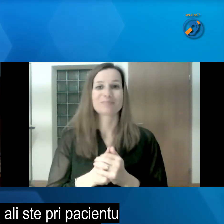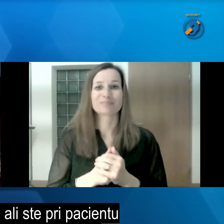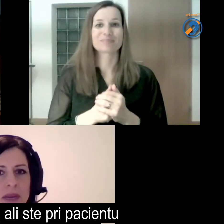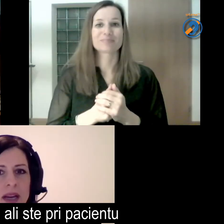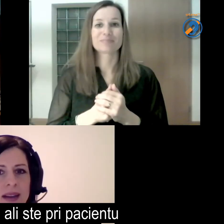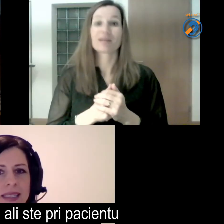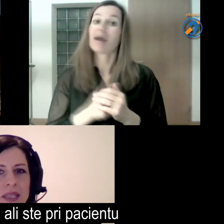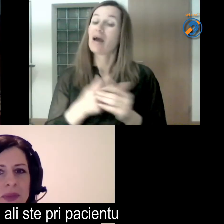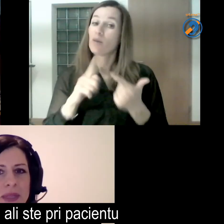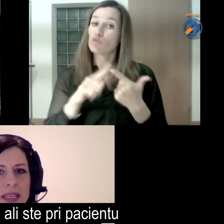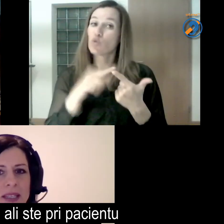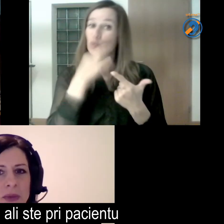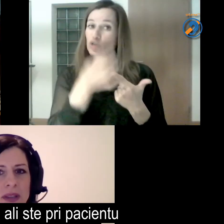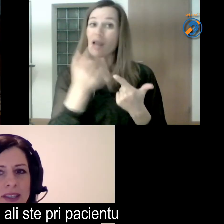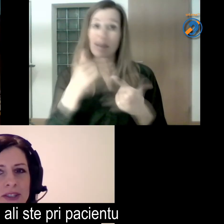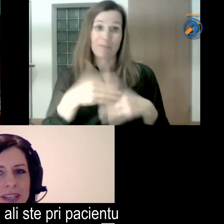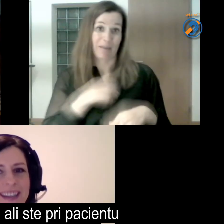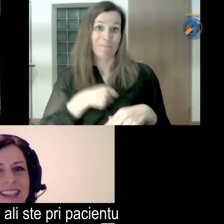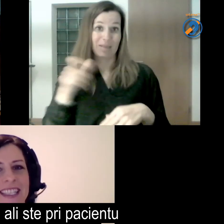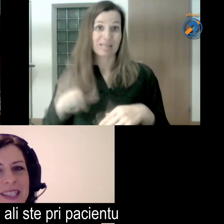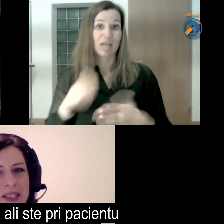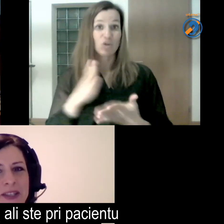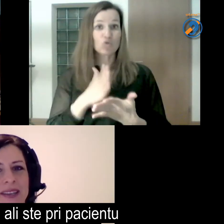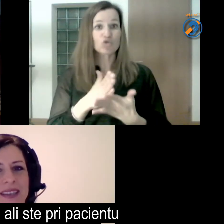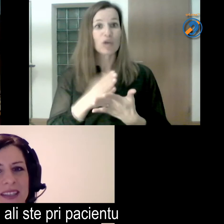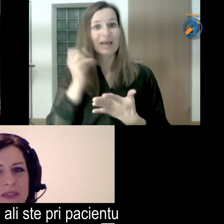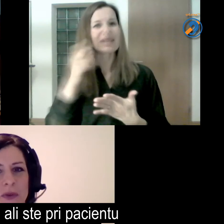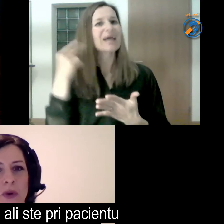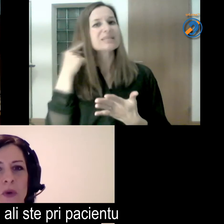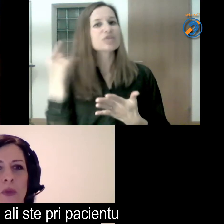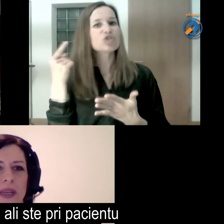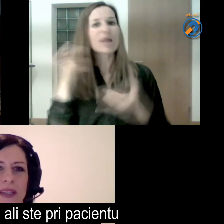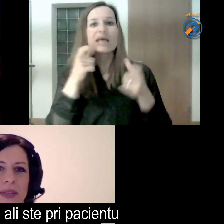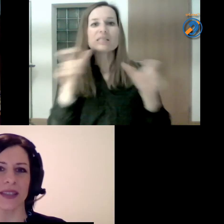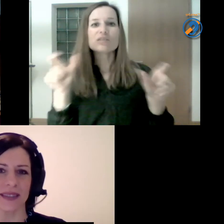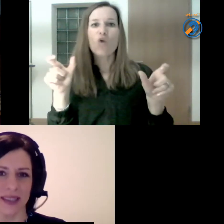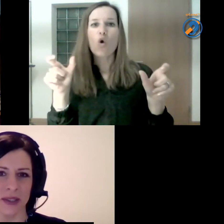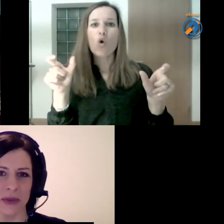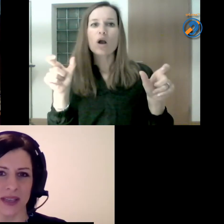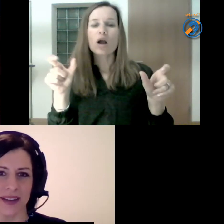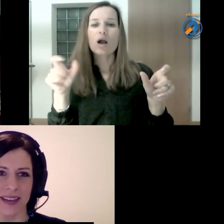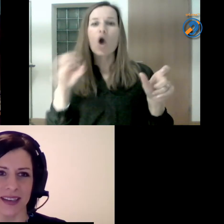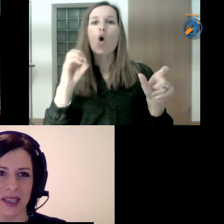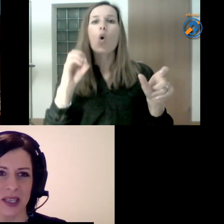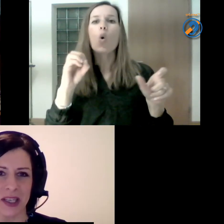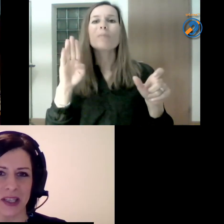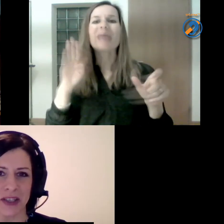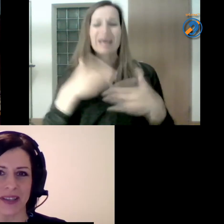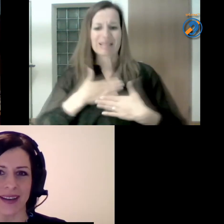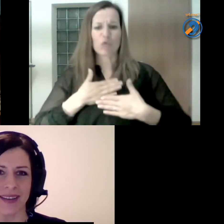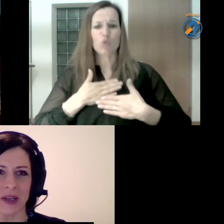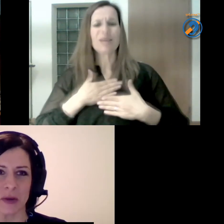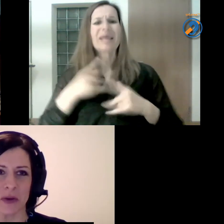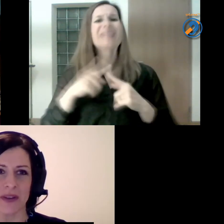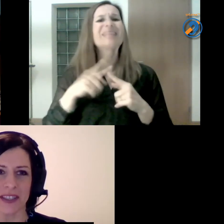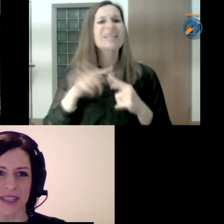Potem me zanima, ali ste pri pacientu kdaj že slišali zvok objektivnega tinitusa? In če